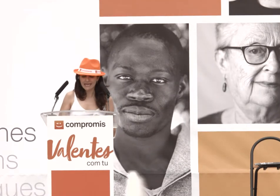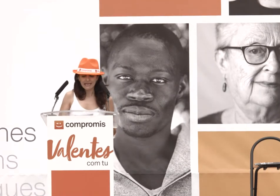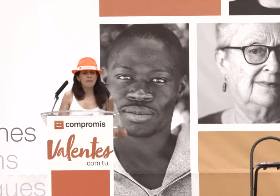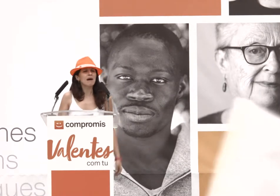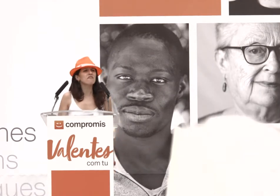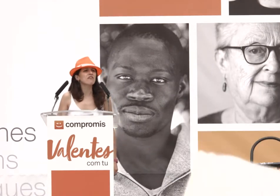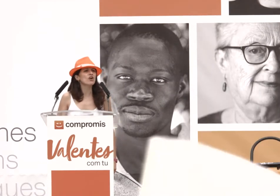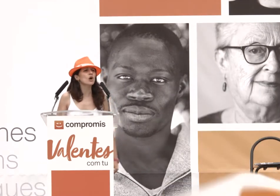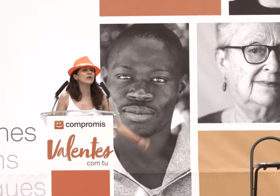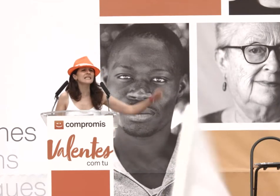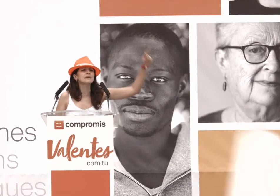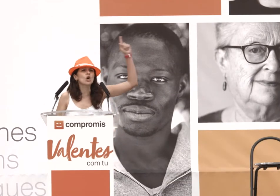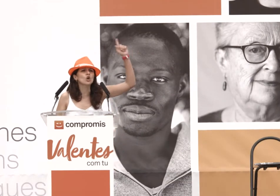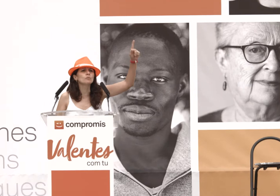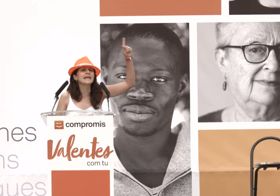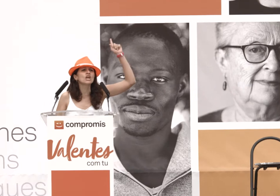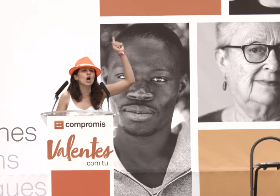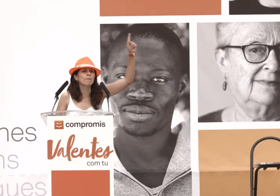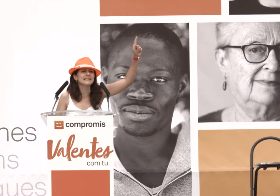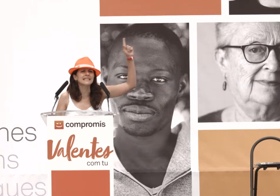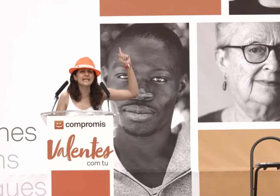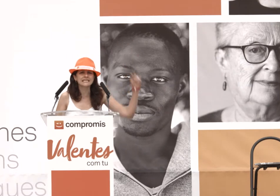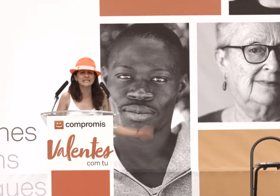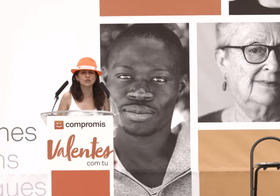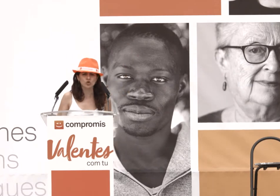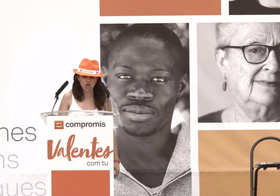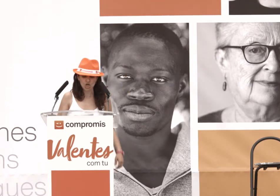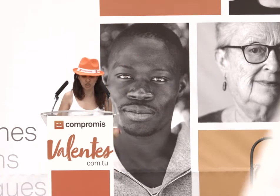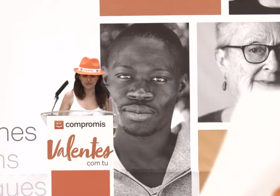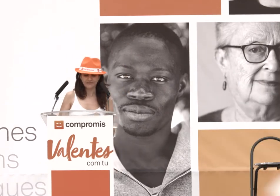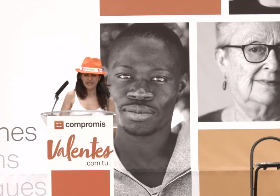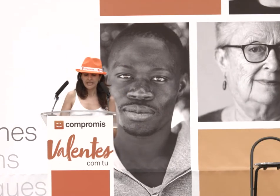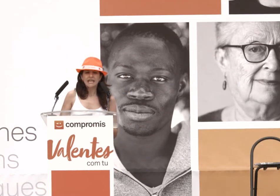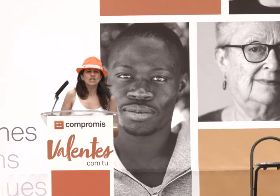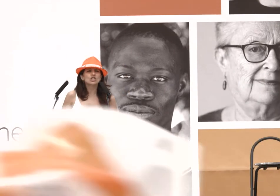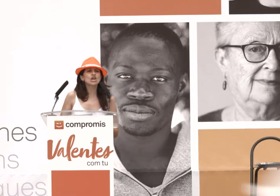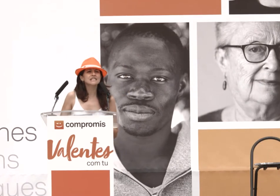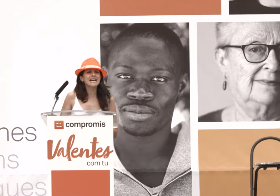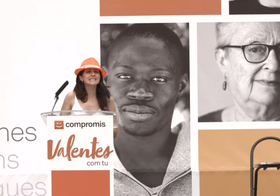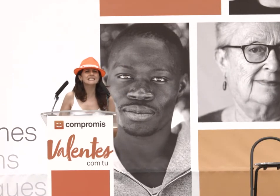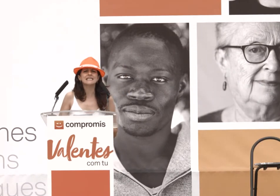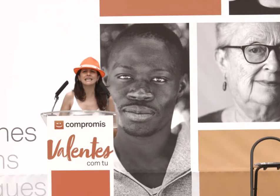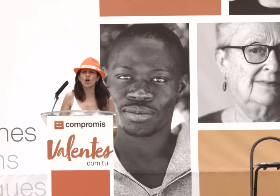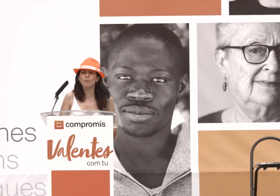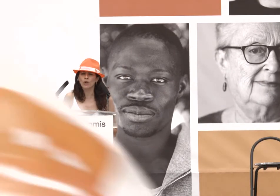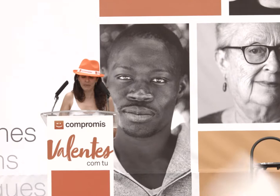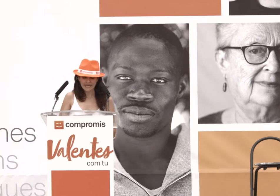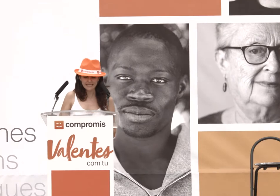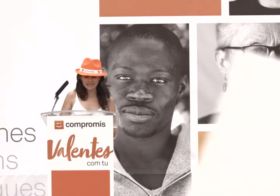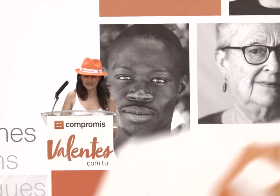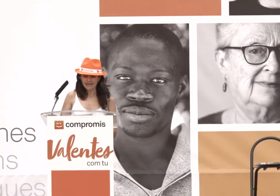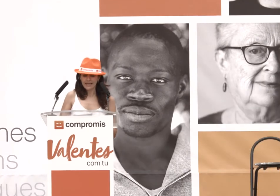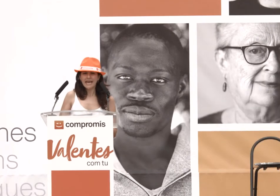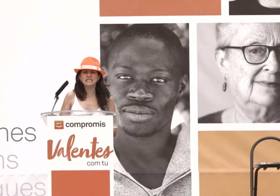d'esperança van fer fora un règim corrupte i incompetent de les institucions. 2 anys des que